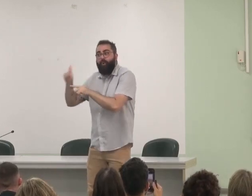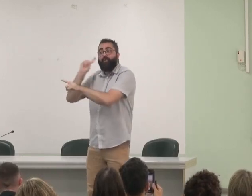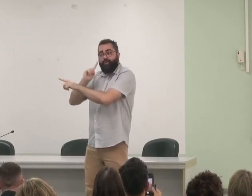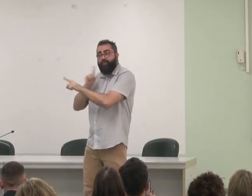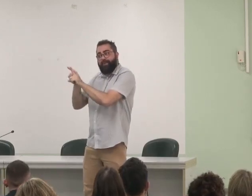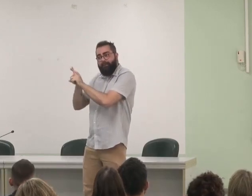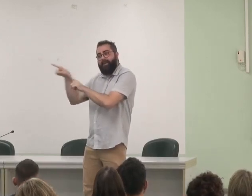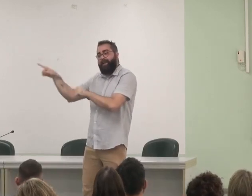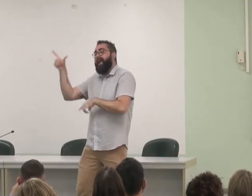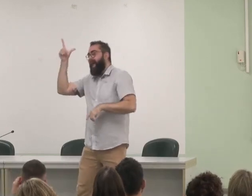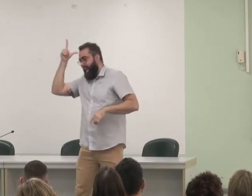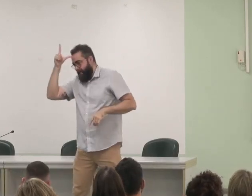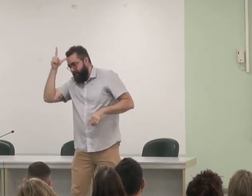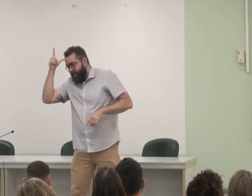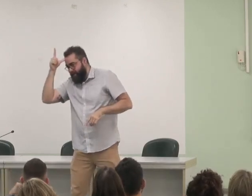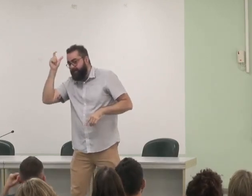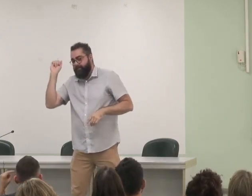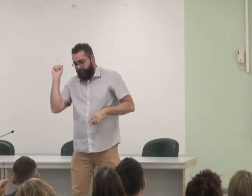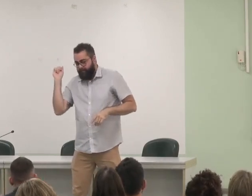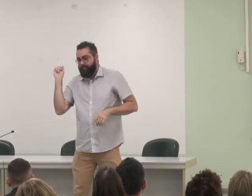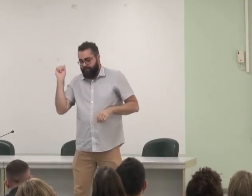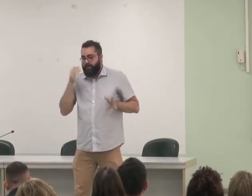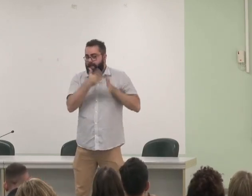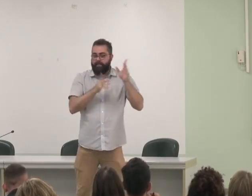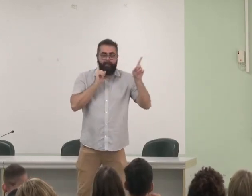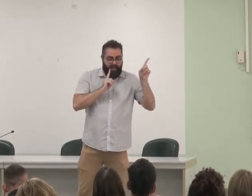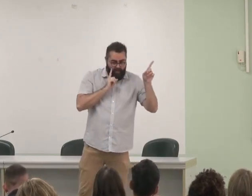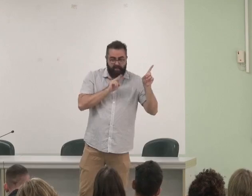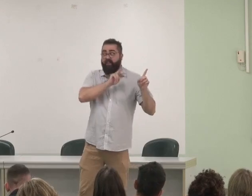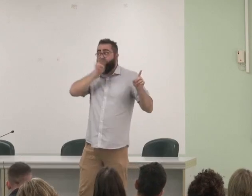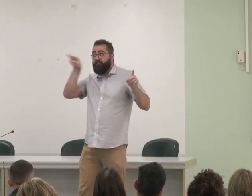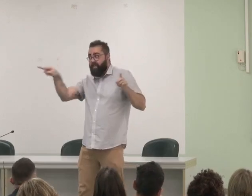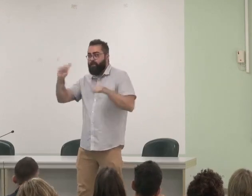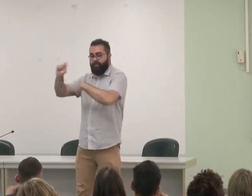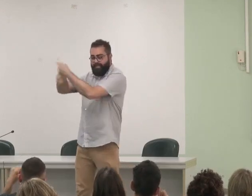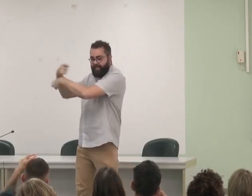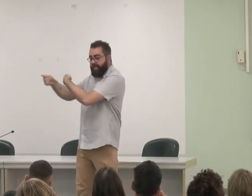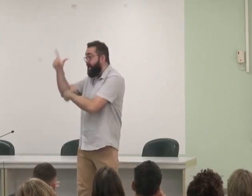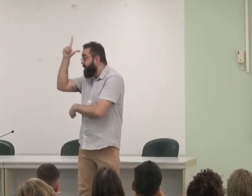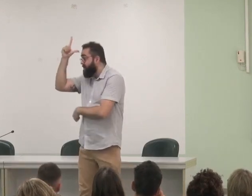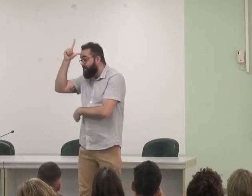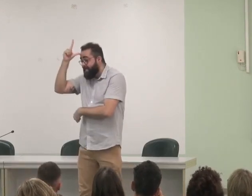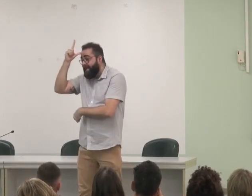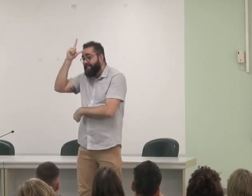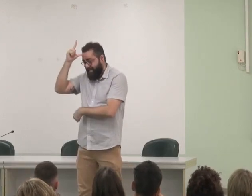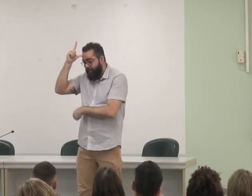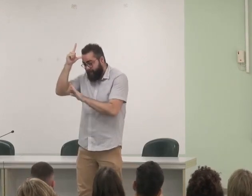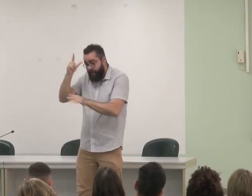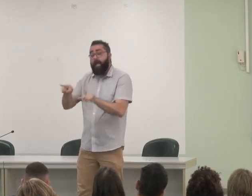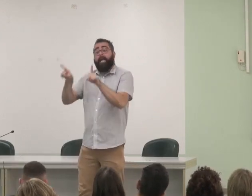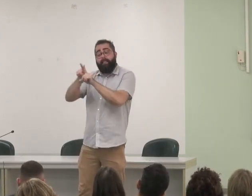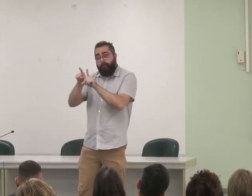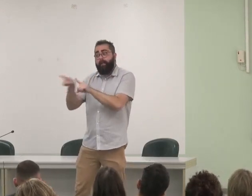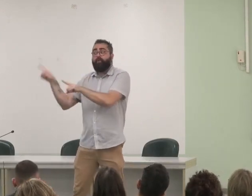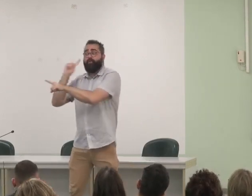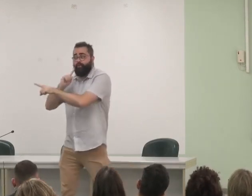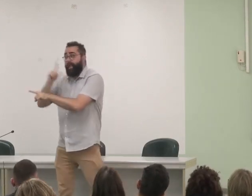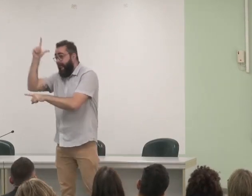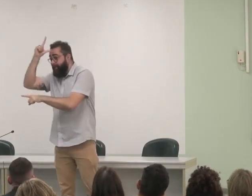experimento de pessoas surdas que utilizam língua de sinais americana, vendo língua de sinais alemã. E